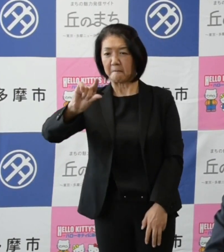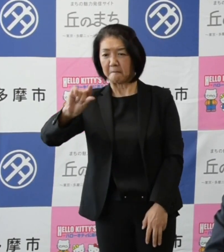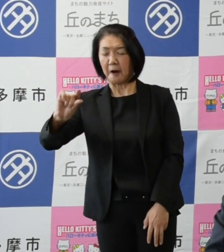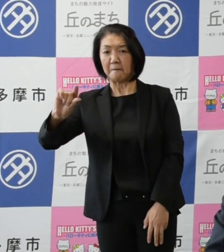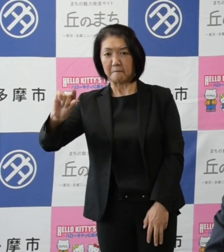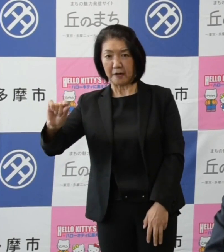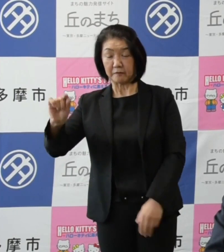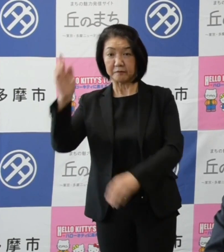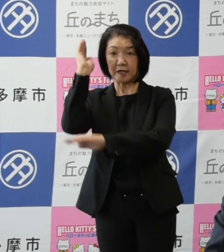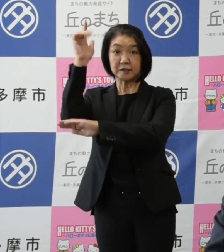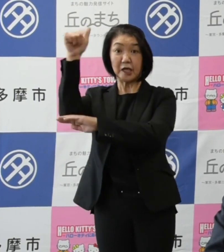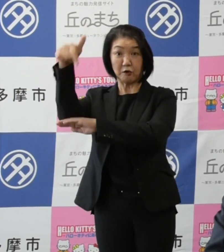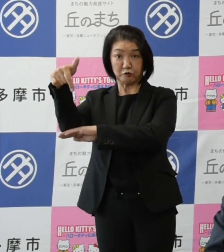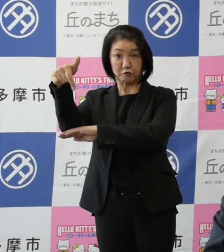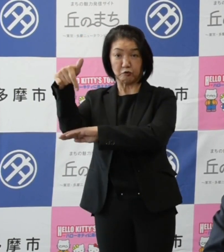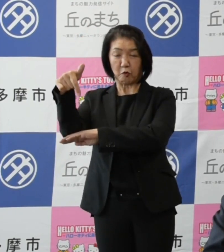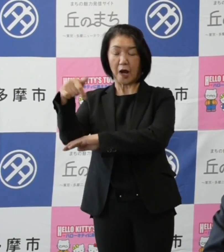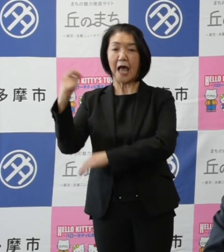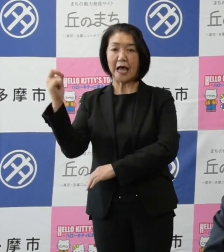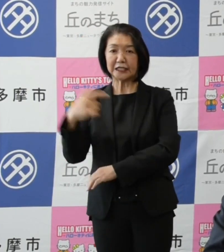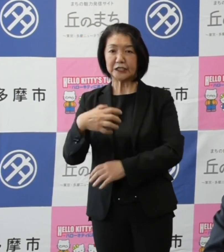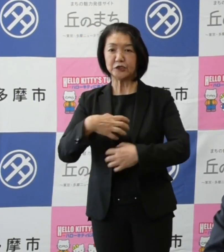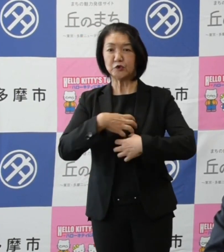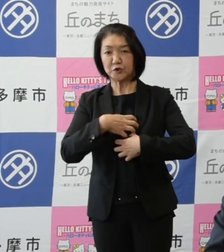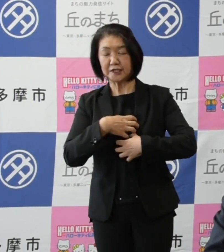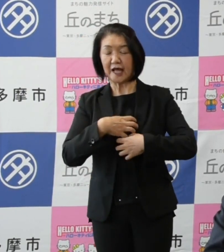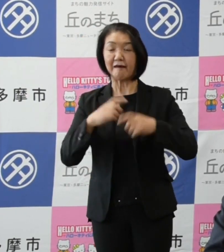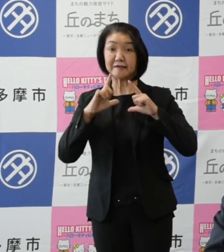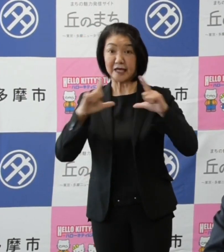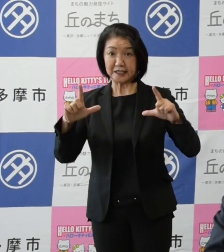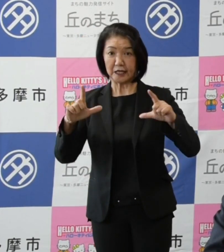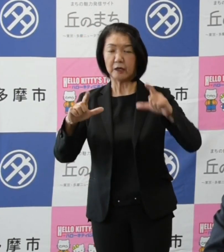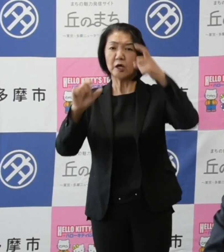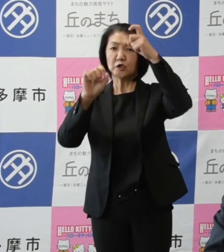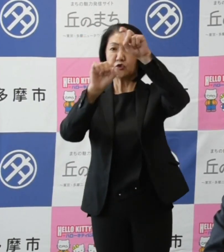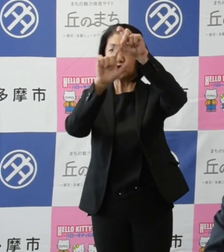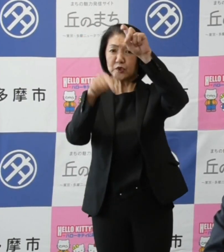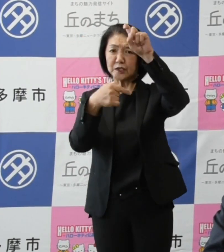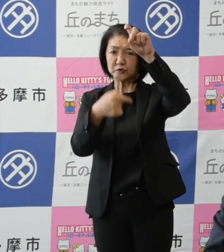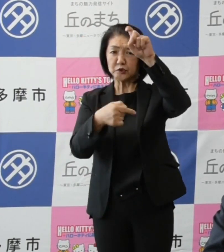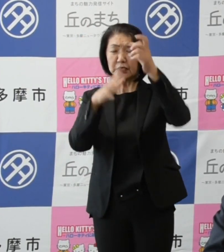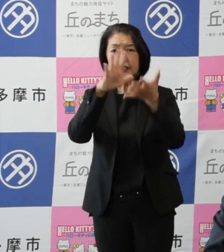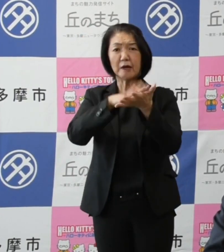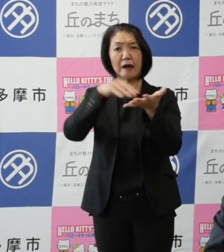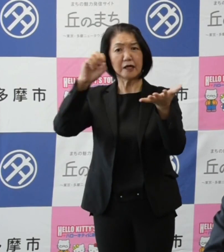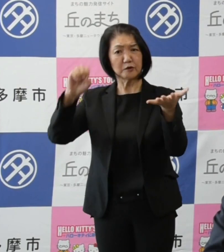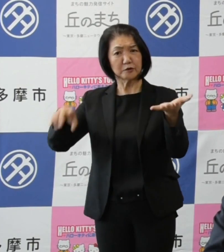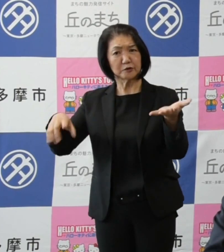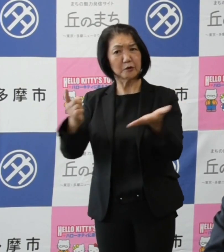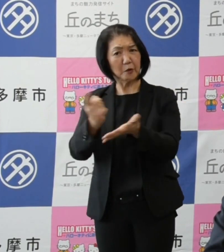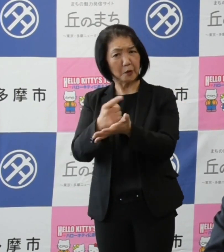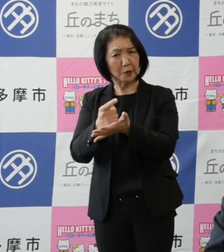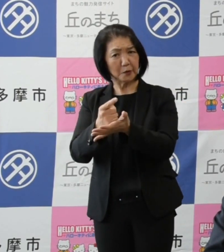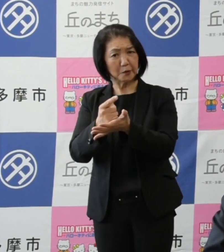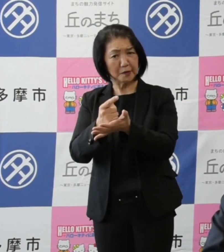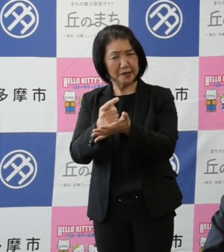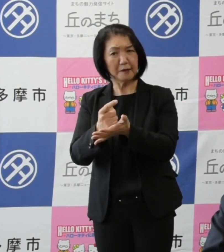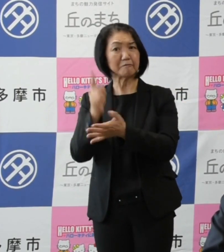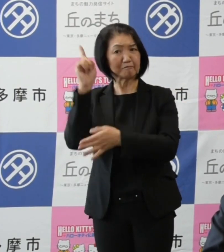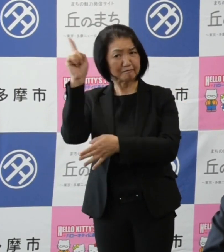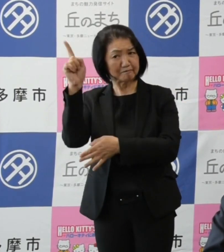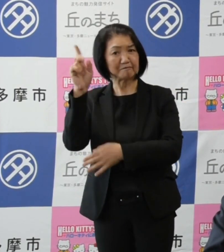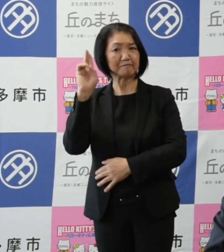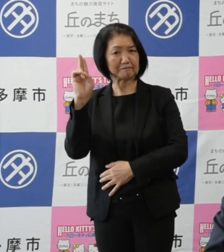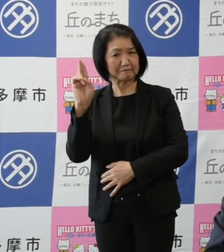政府は緊急事態宣言等を10月1日には解除する方向で検討を進めているようです